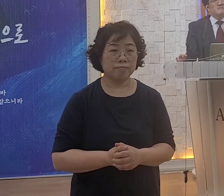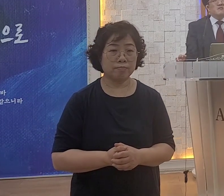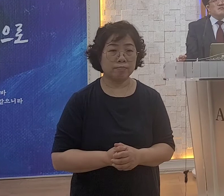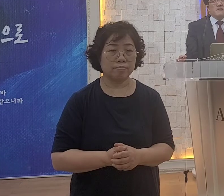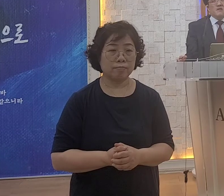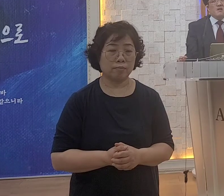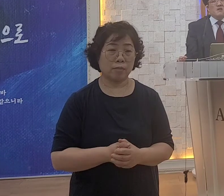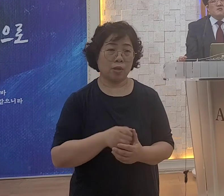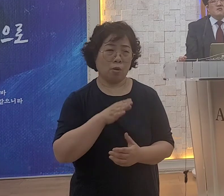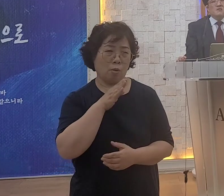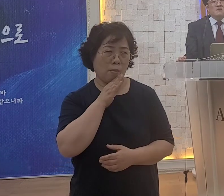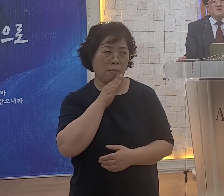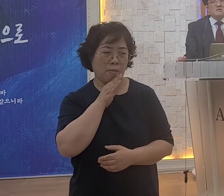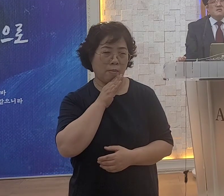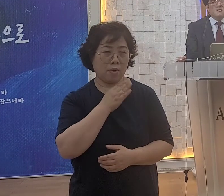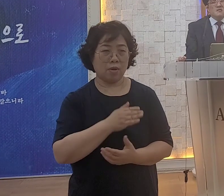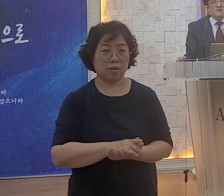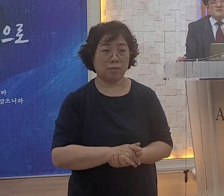이건 정말 내가